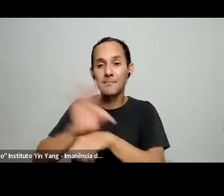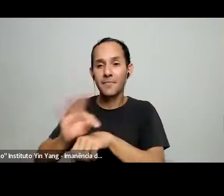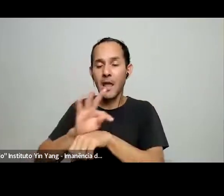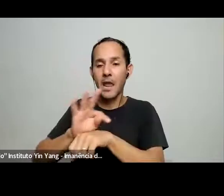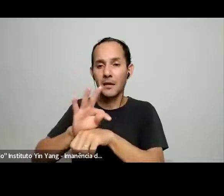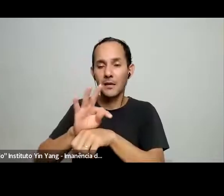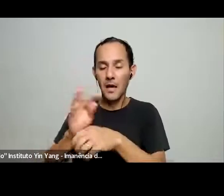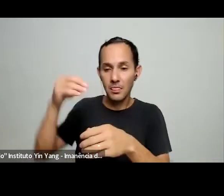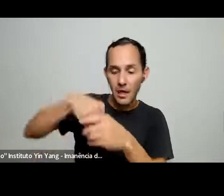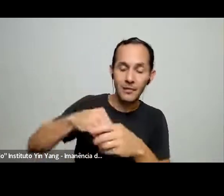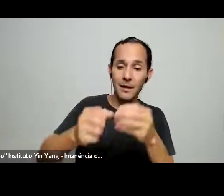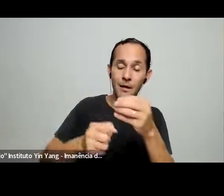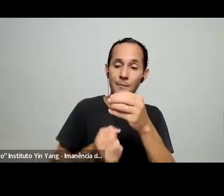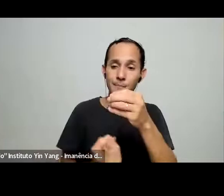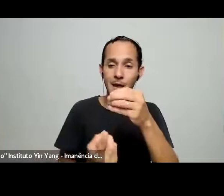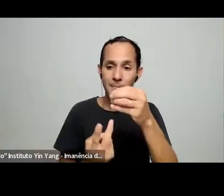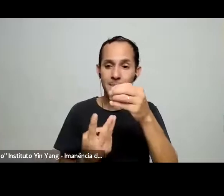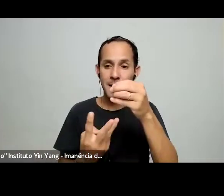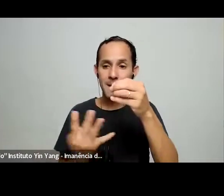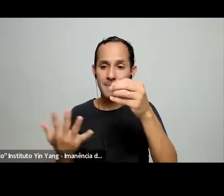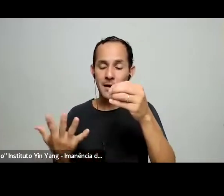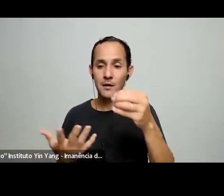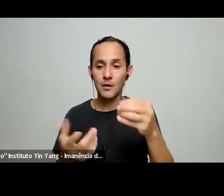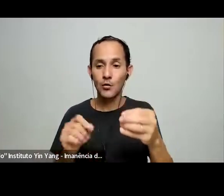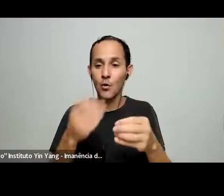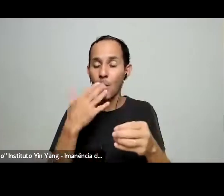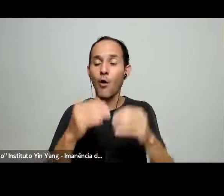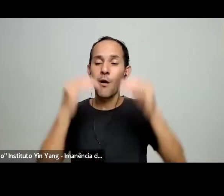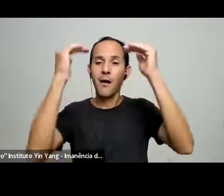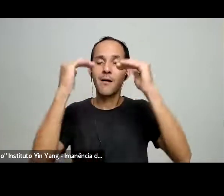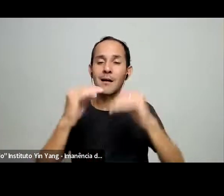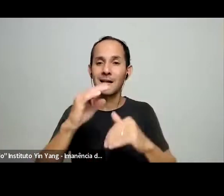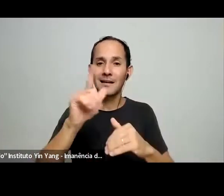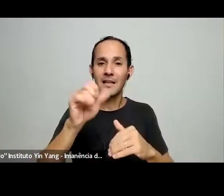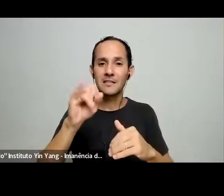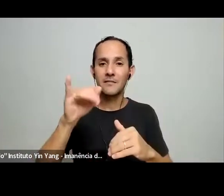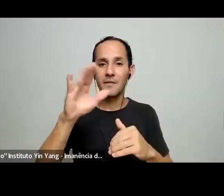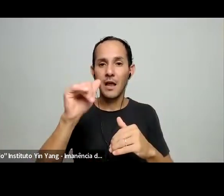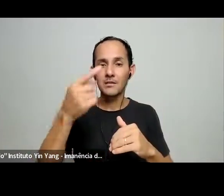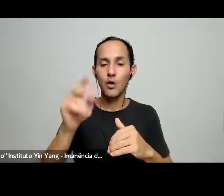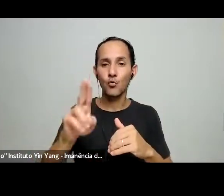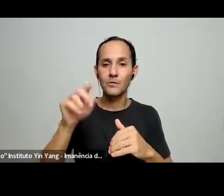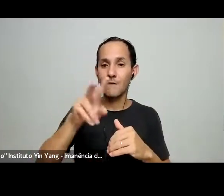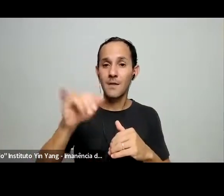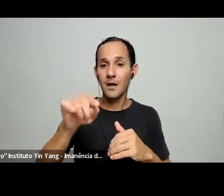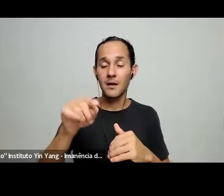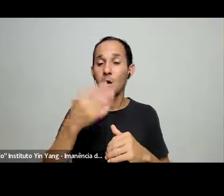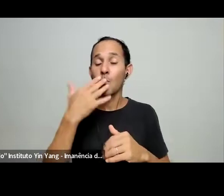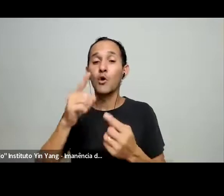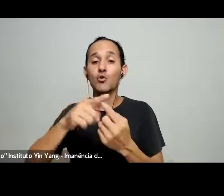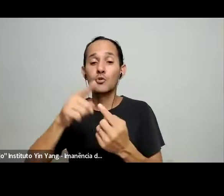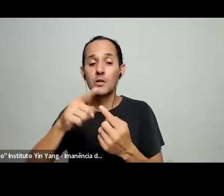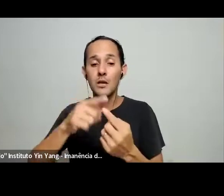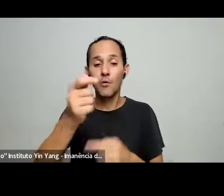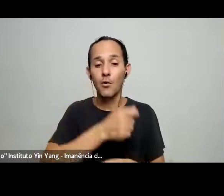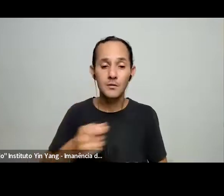ali dentro, né? Quais vão ser as classificações que a gente vai usar para mostrar esses dados depois? Quantos tipos, por exemplo, da constelação,